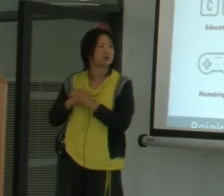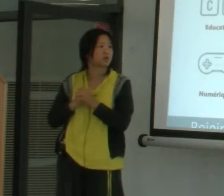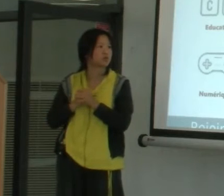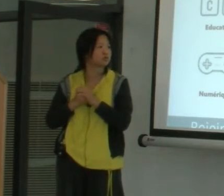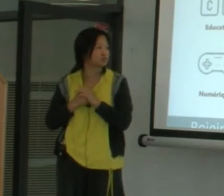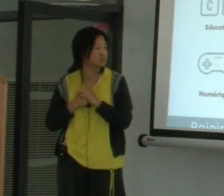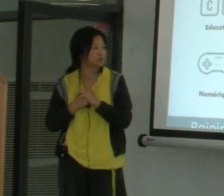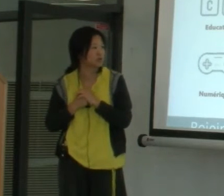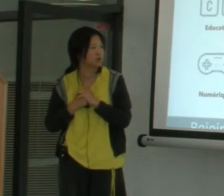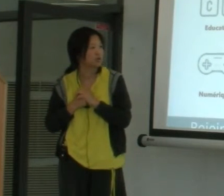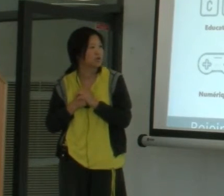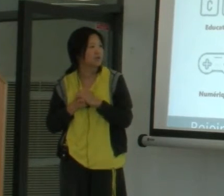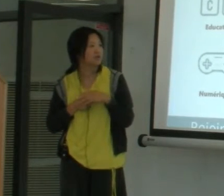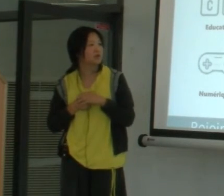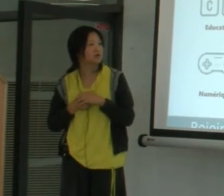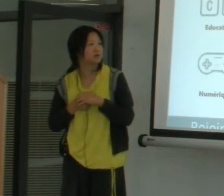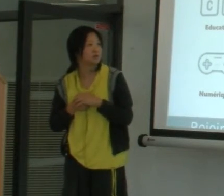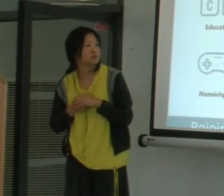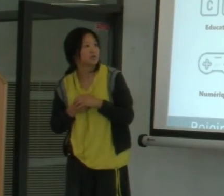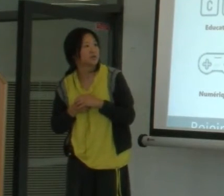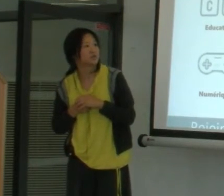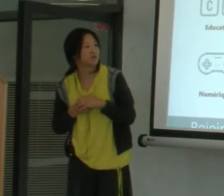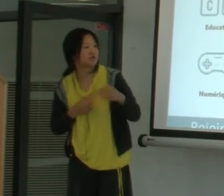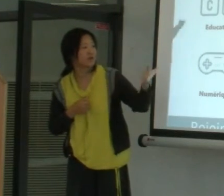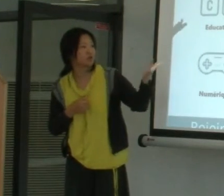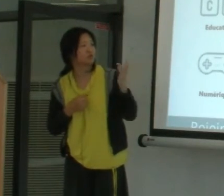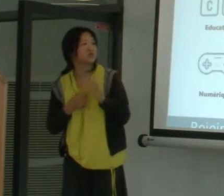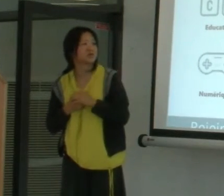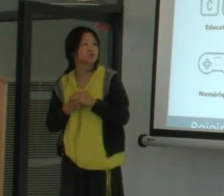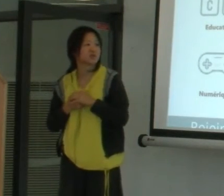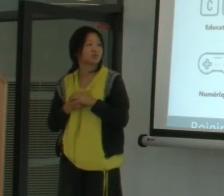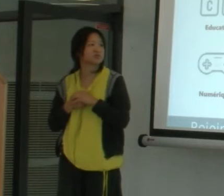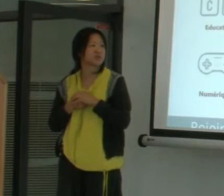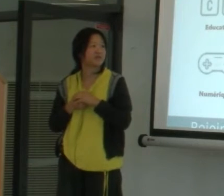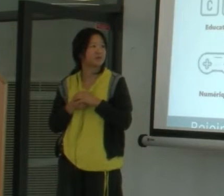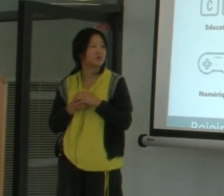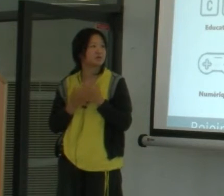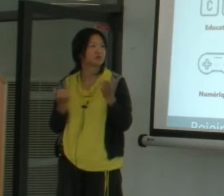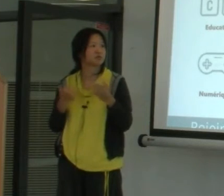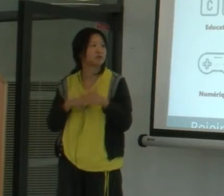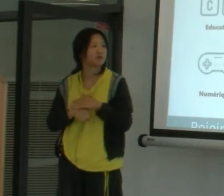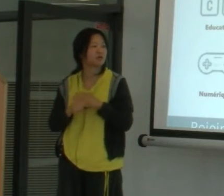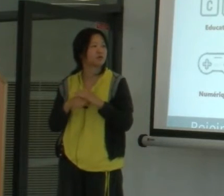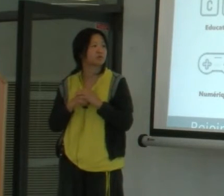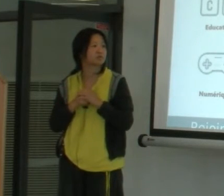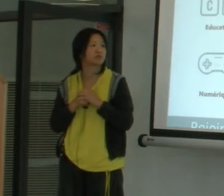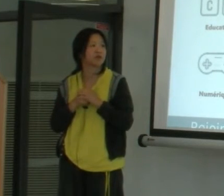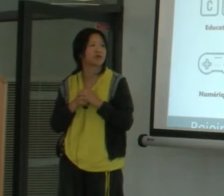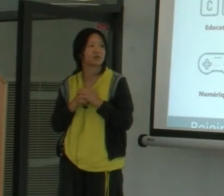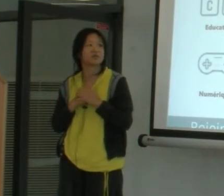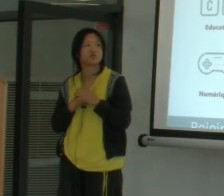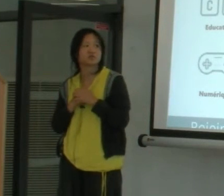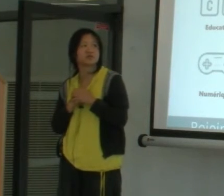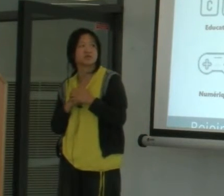qu'il garde dans la poche ou ailleurs. Et donc là, voilà la communication, par exemple, au sein de la famille. Quand on est un. Donc,